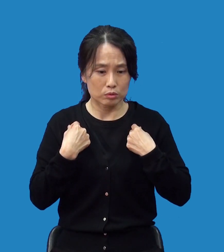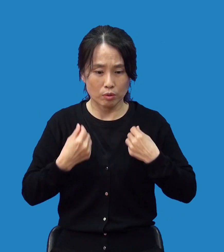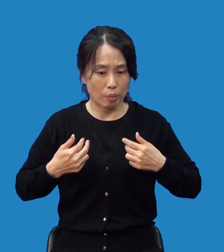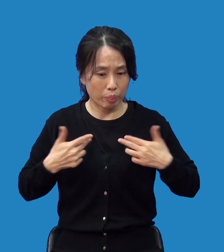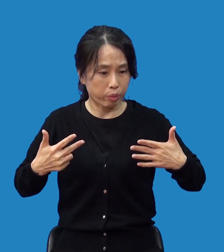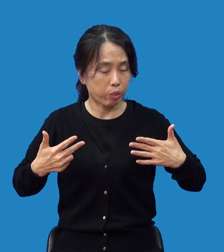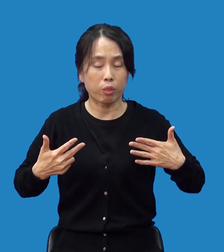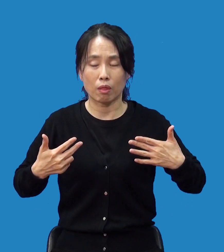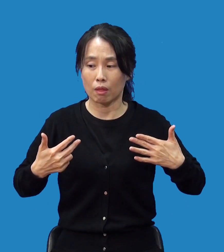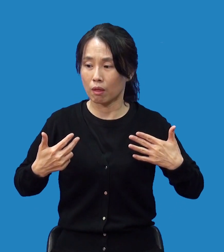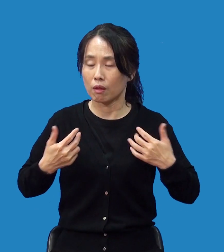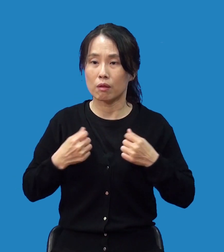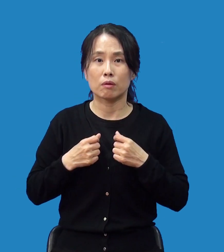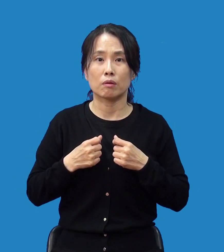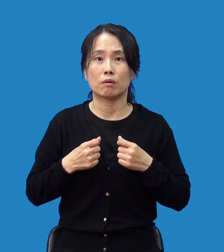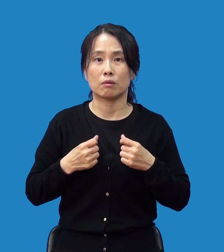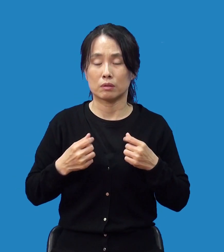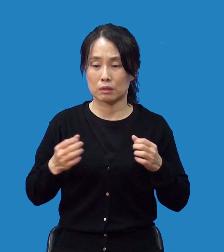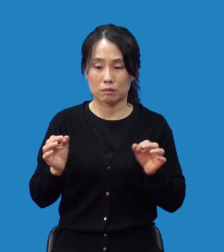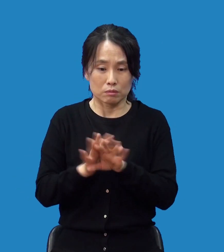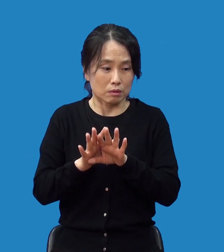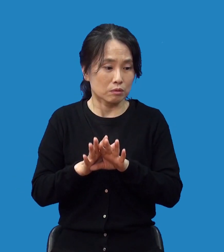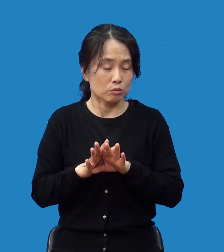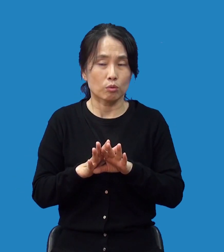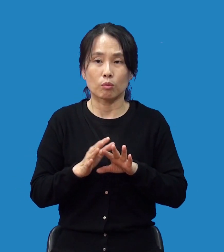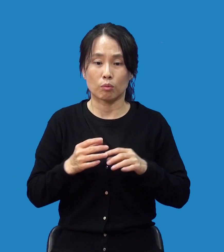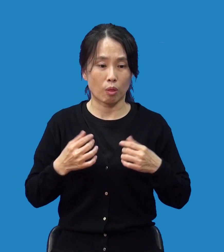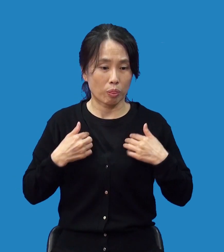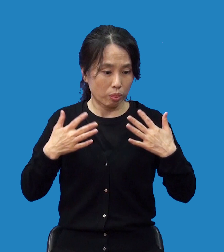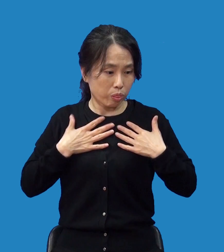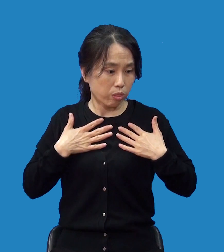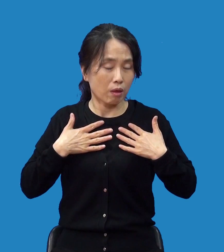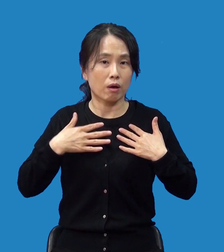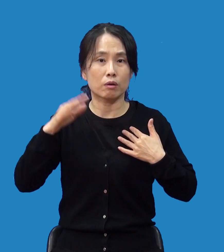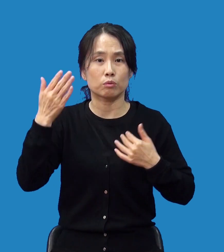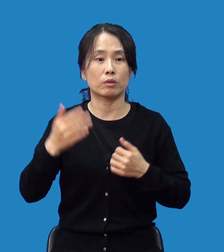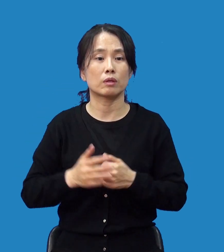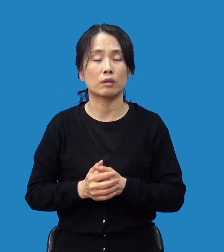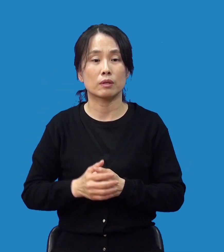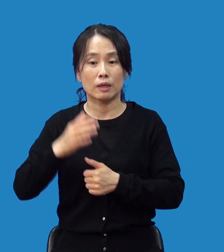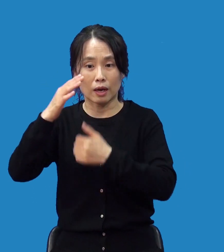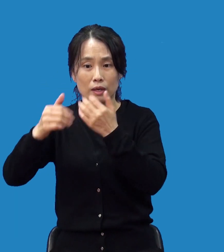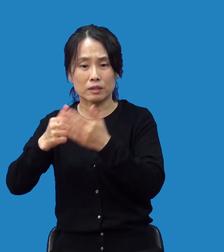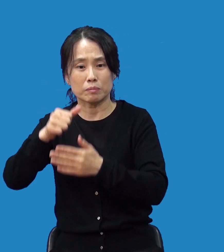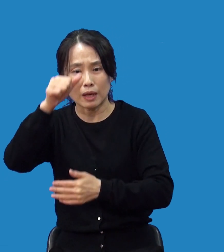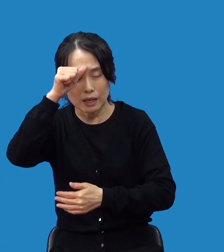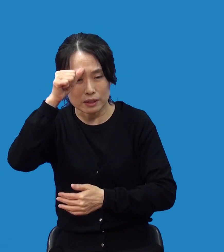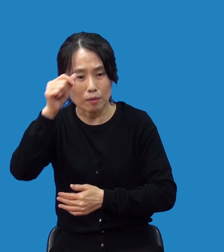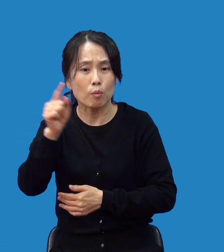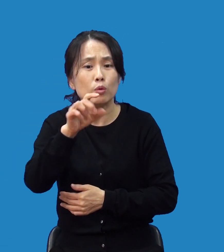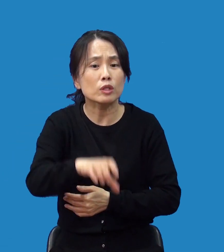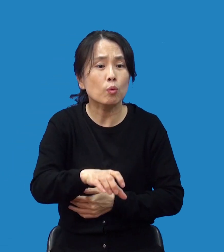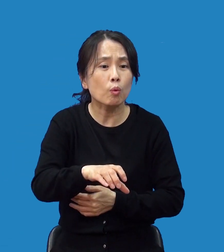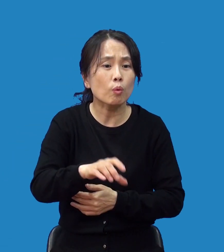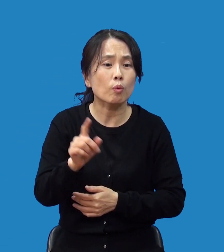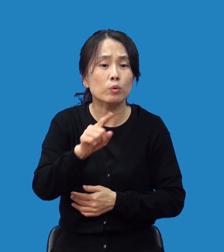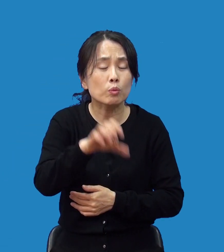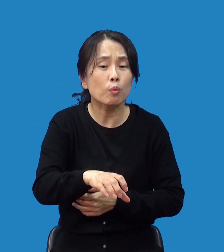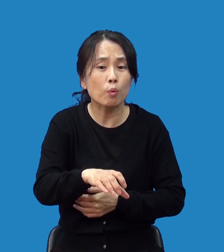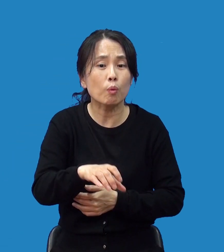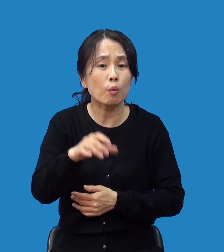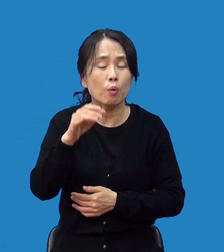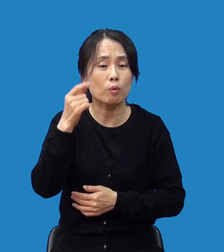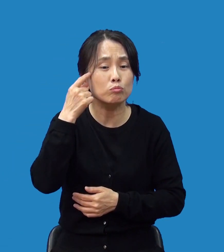거죠. 하나님이 그래가지고 아담을 찾으셨잖아요. 아담, 너 어디 있느냐? 너 왜 그